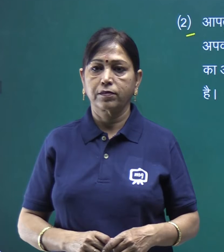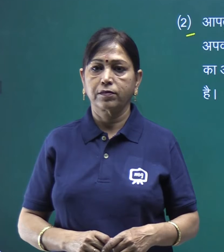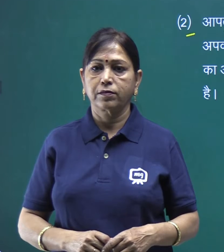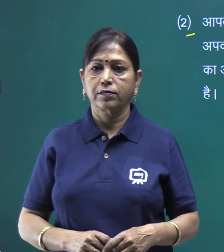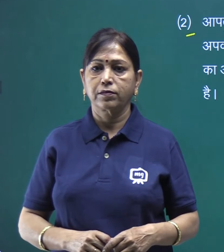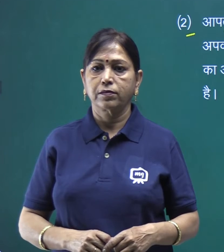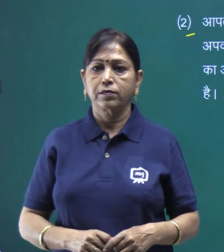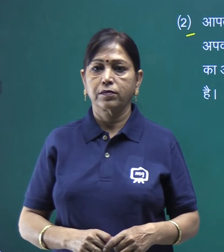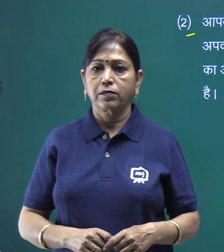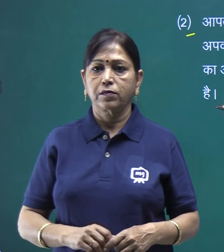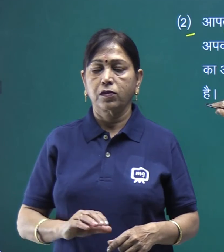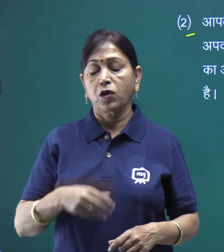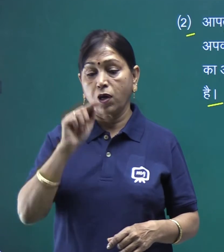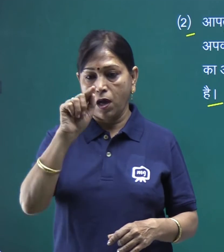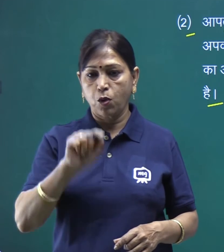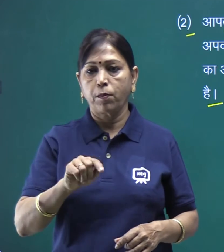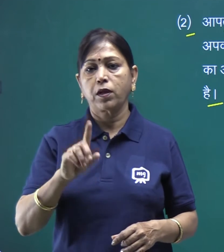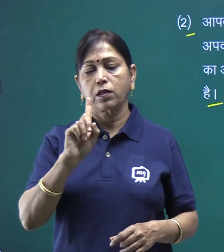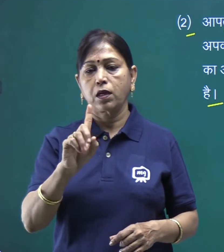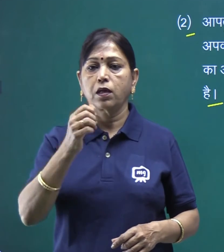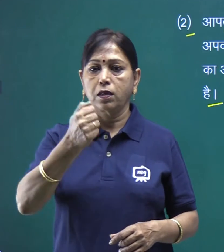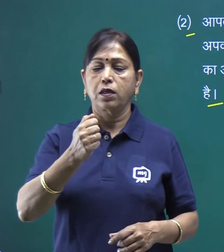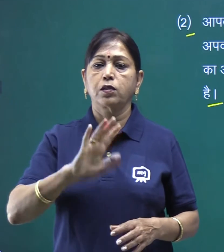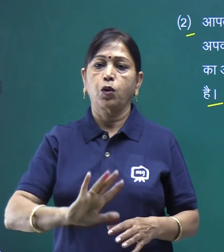का अनुपात एक नियतांक होता है।